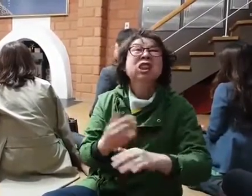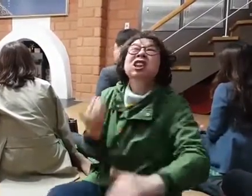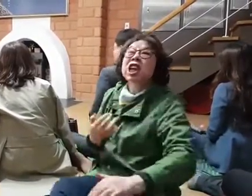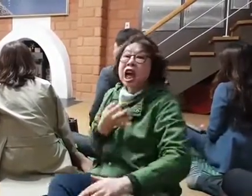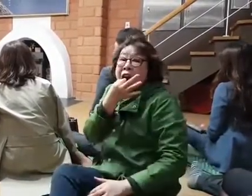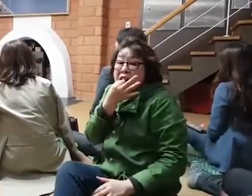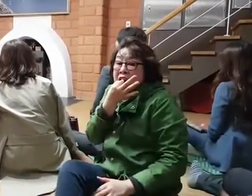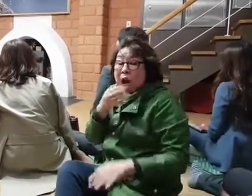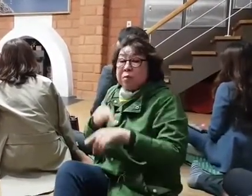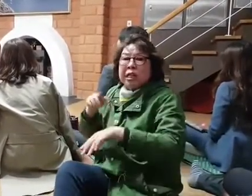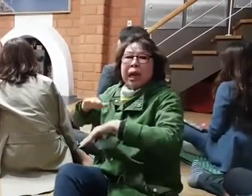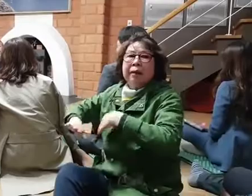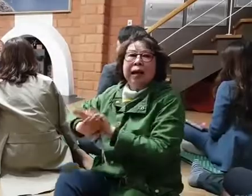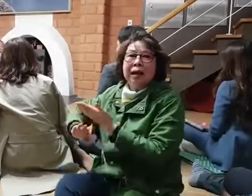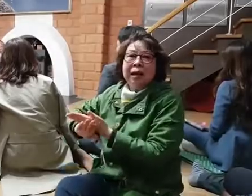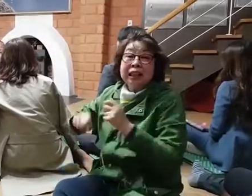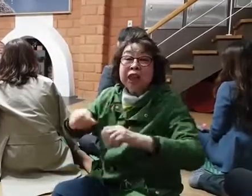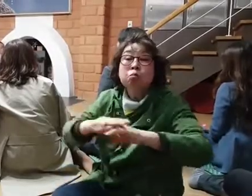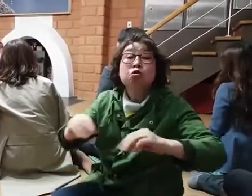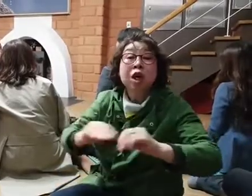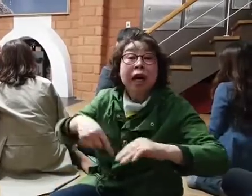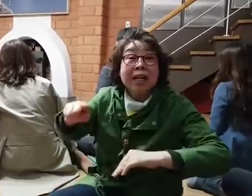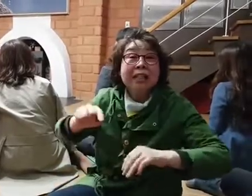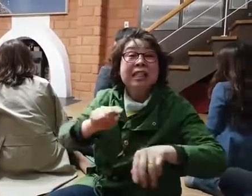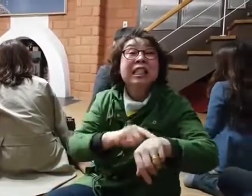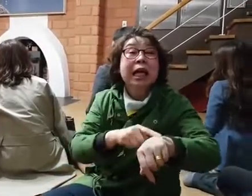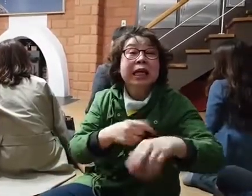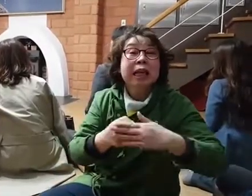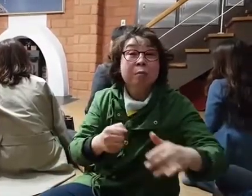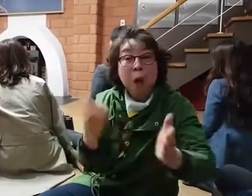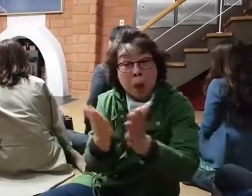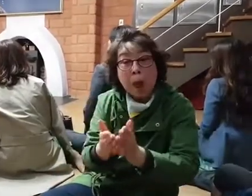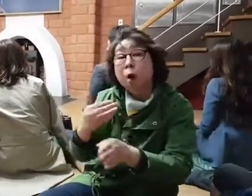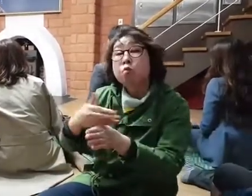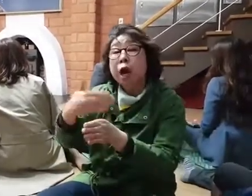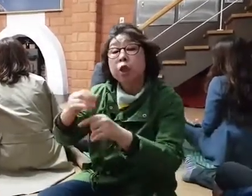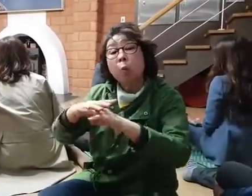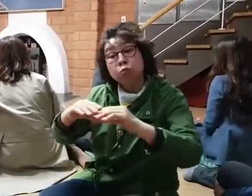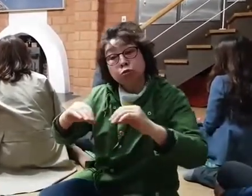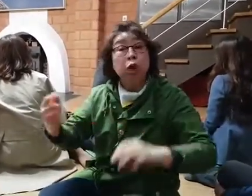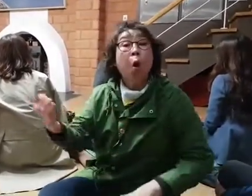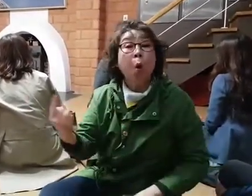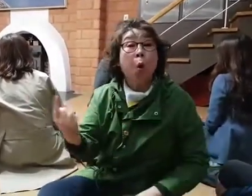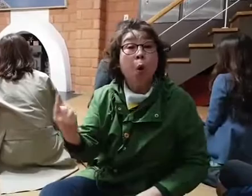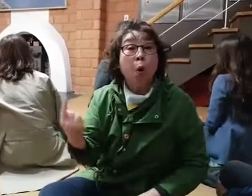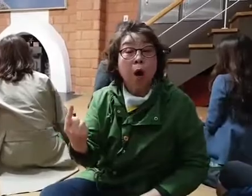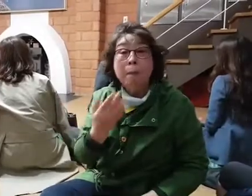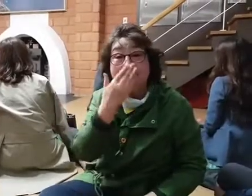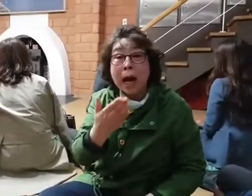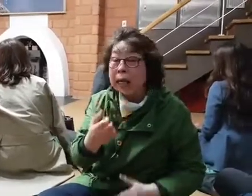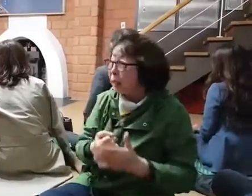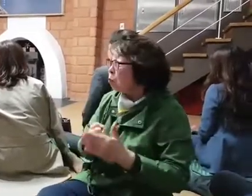아니라는 거예요. 같이 풀어나가는 시대이기 때문에 요게 동조해갖고 이북도 지금 풀리게 돼 있고 그래서